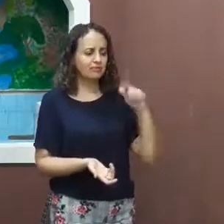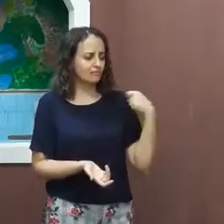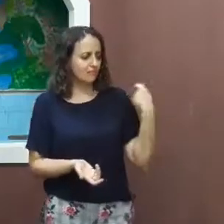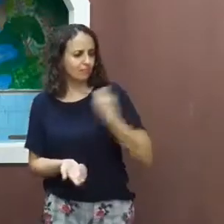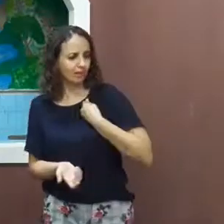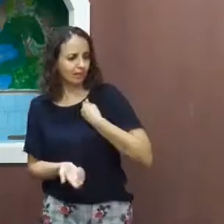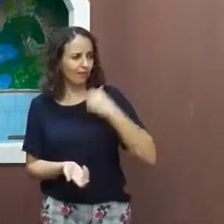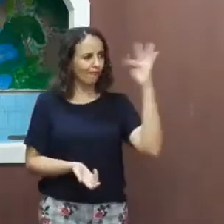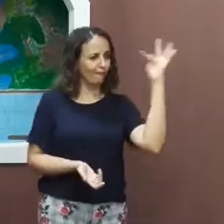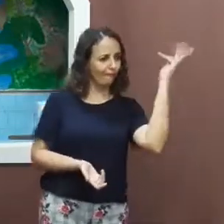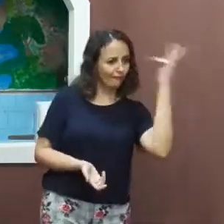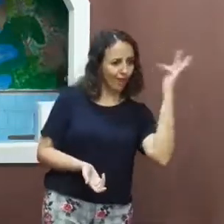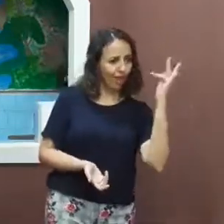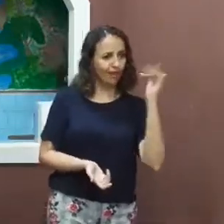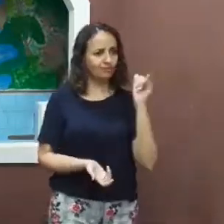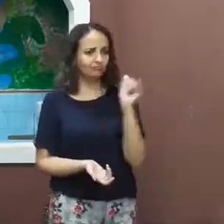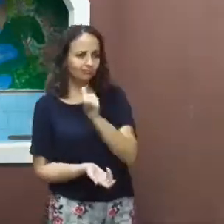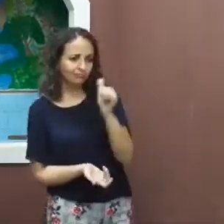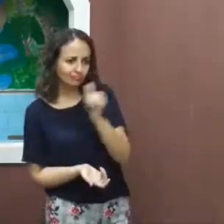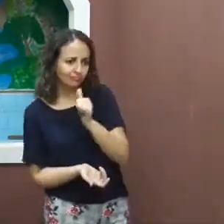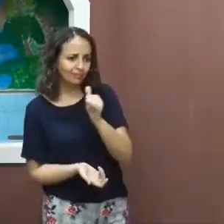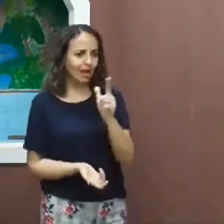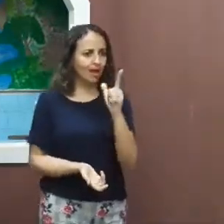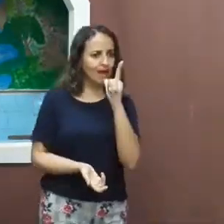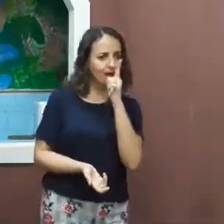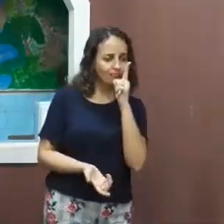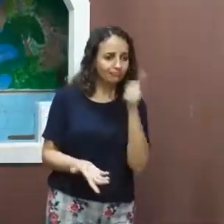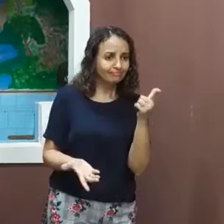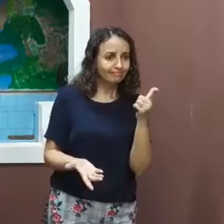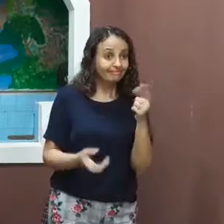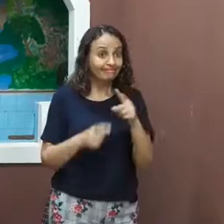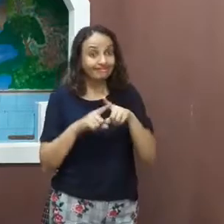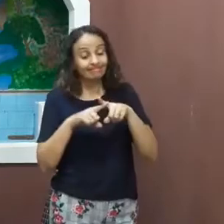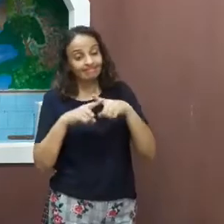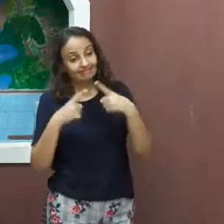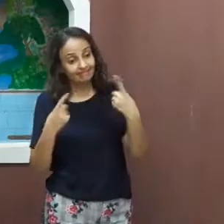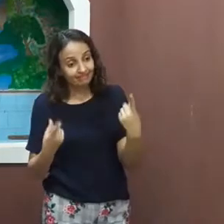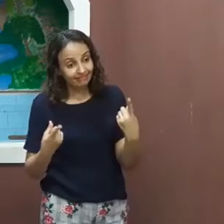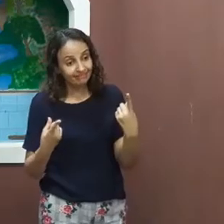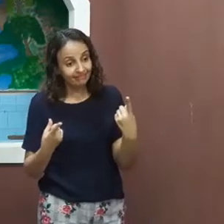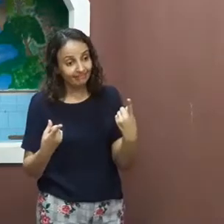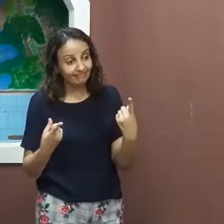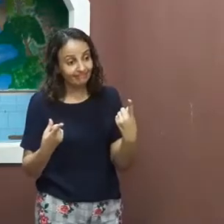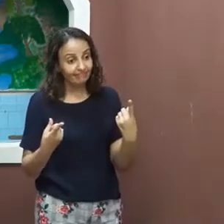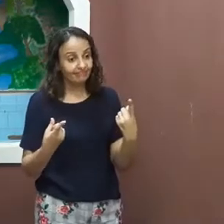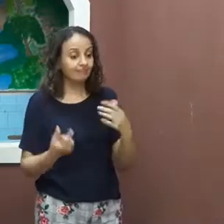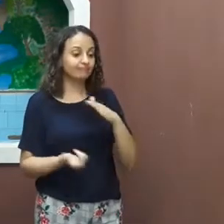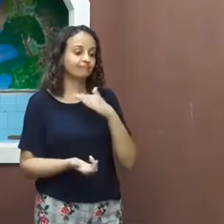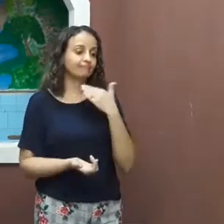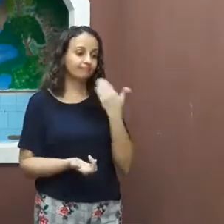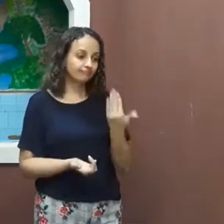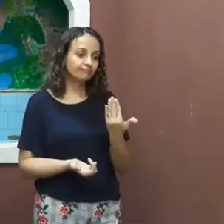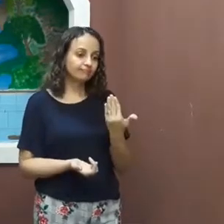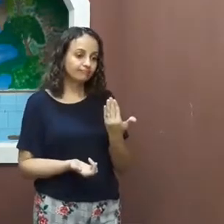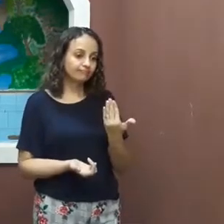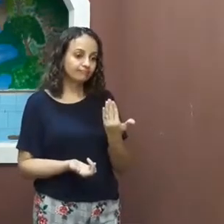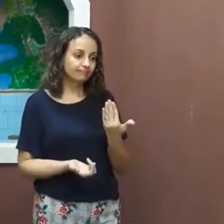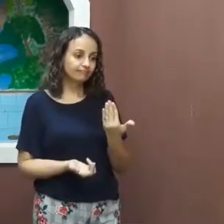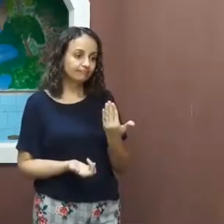da França, da Itália, da Alemanha, mas grande parte deles perderam a